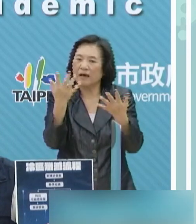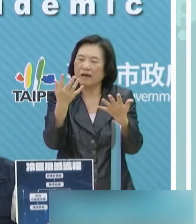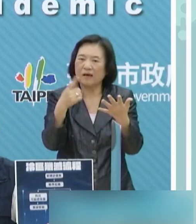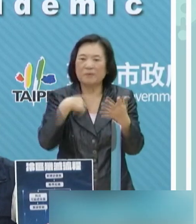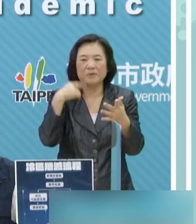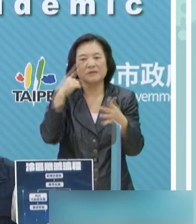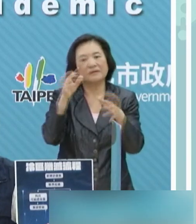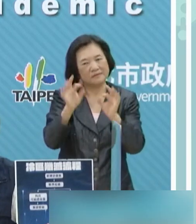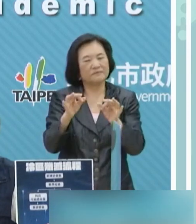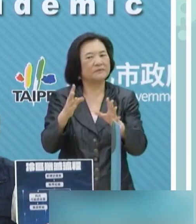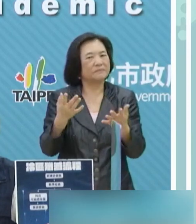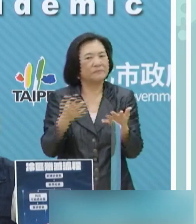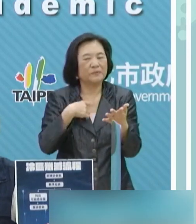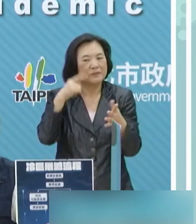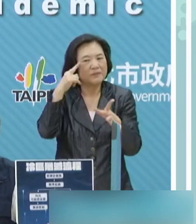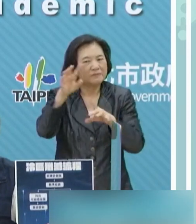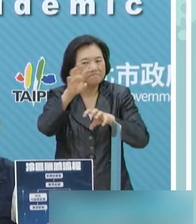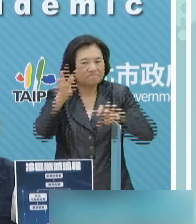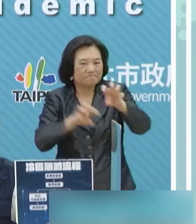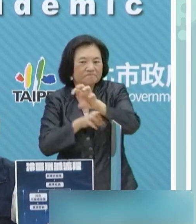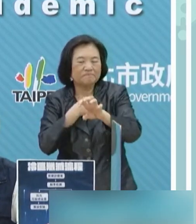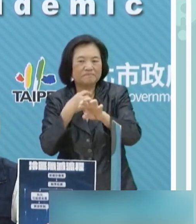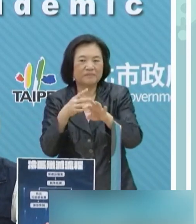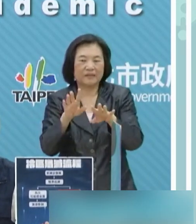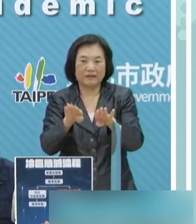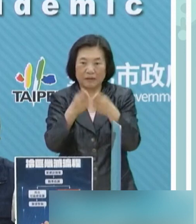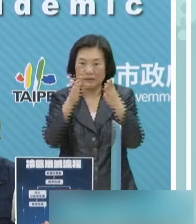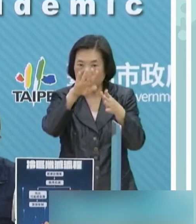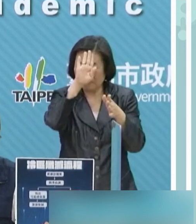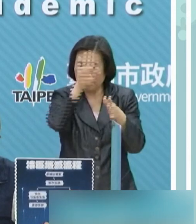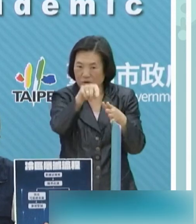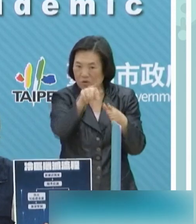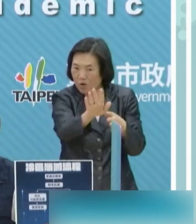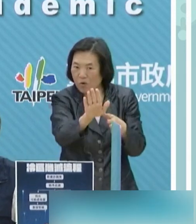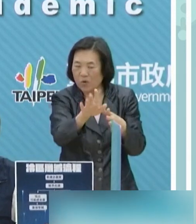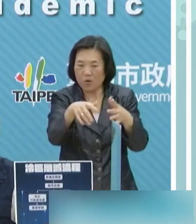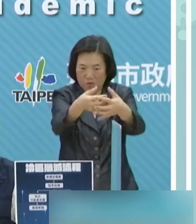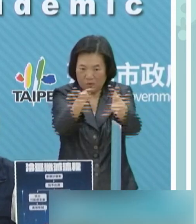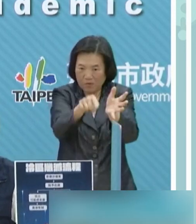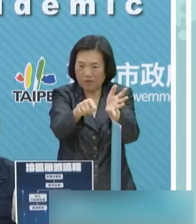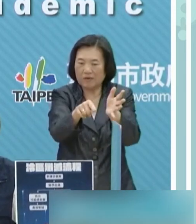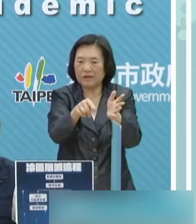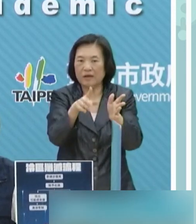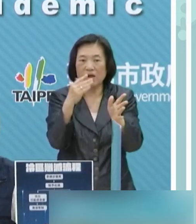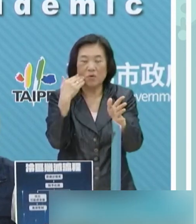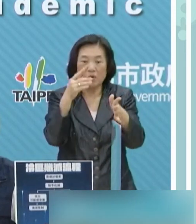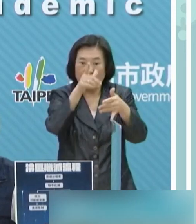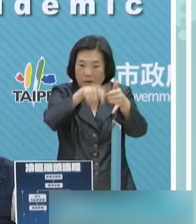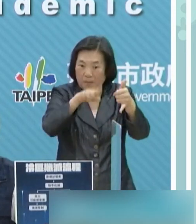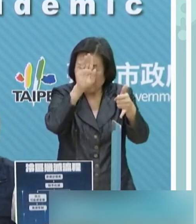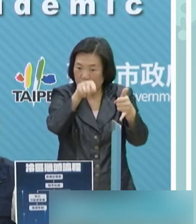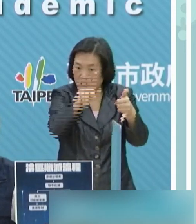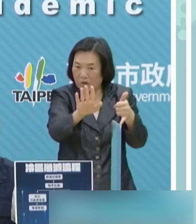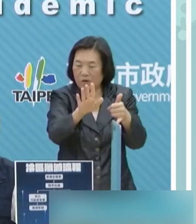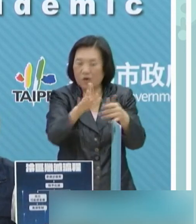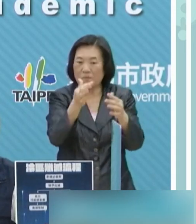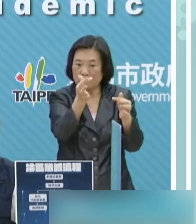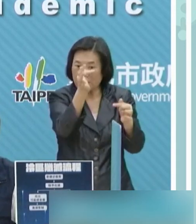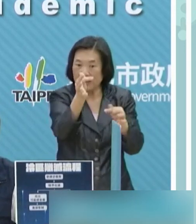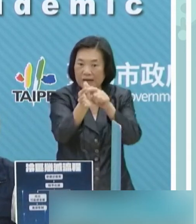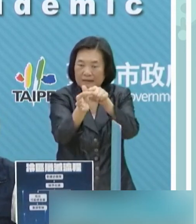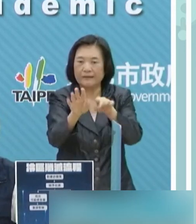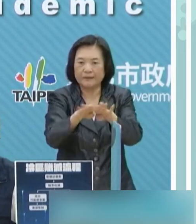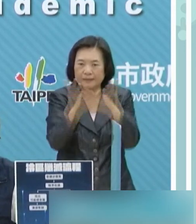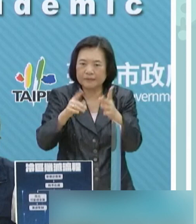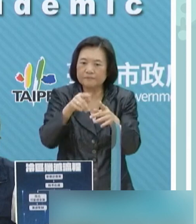天加零的状态，就清零计划到底要怎么做？所以我们现在是这样的哦。在一个社区哦，去